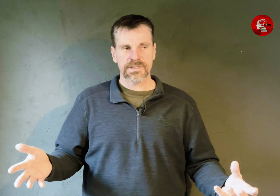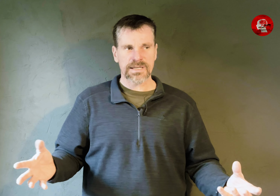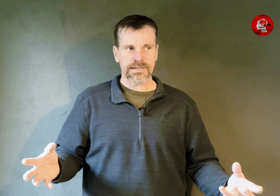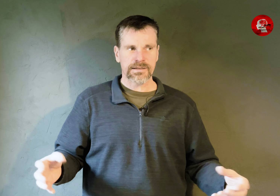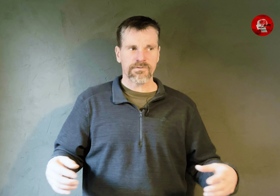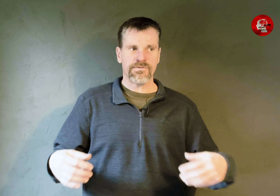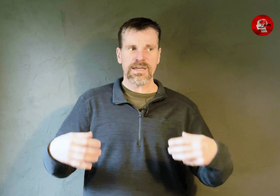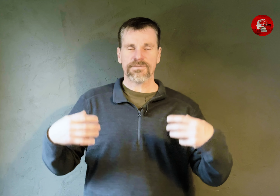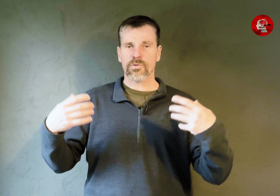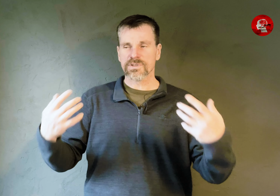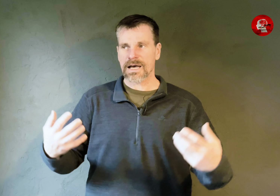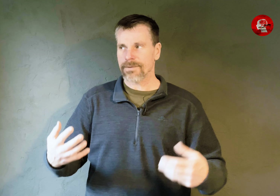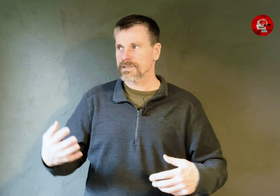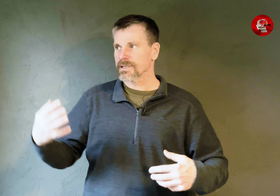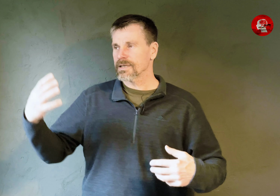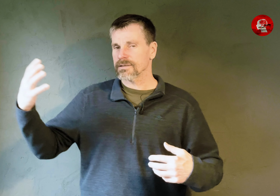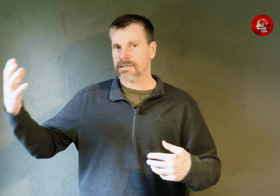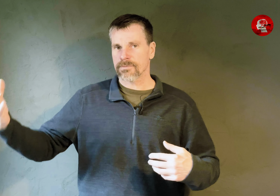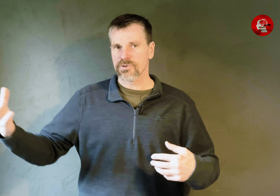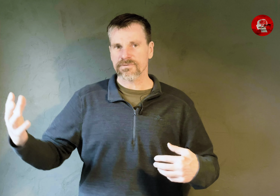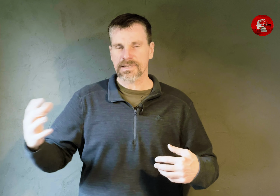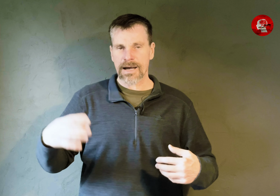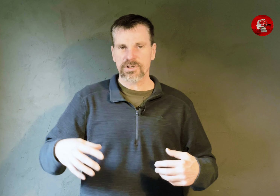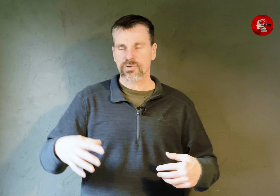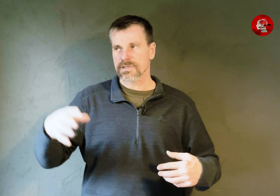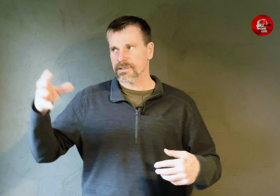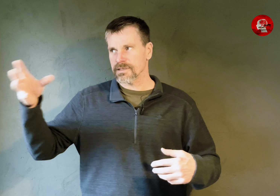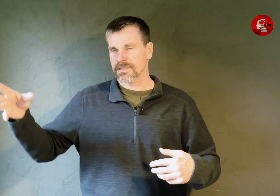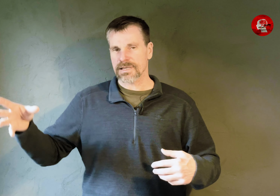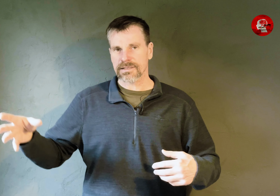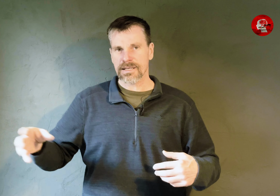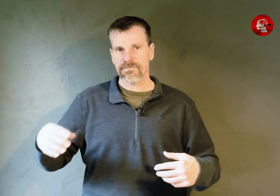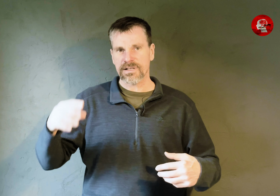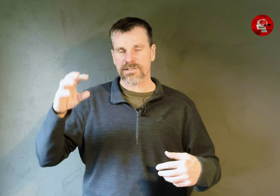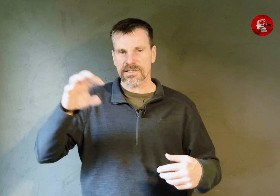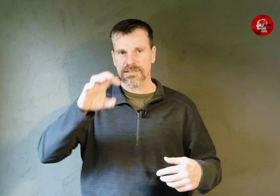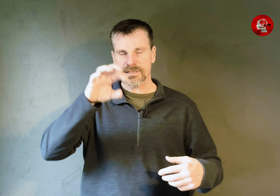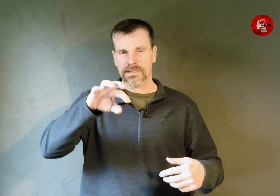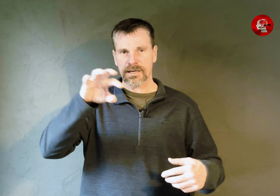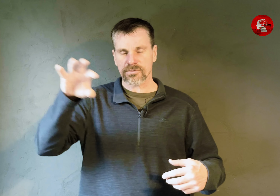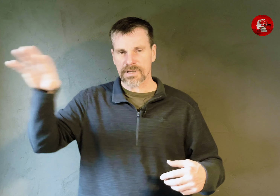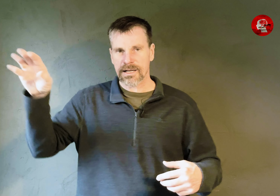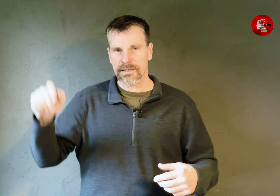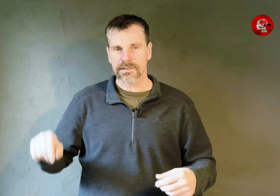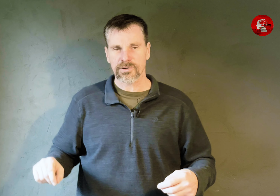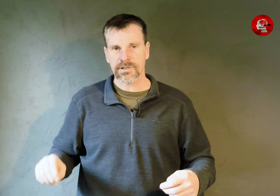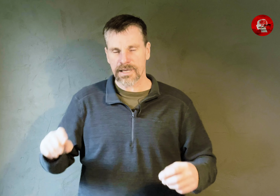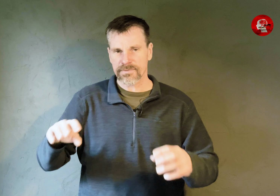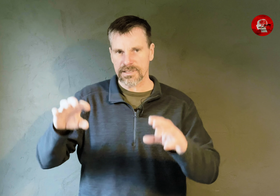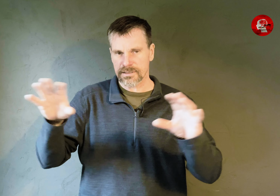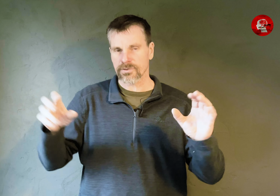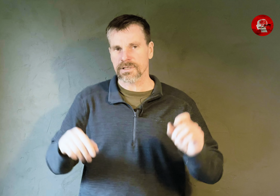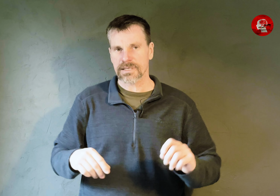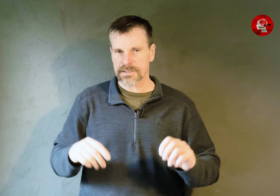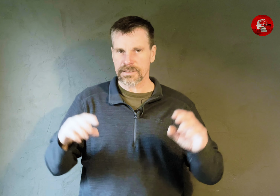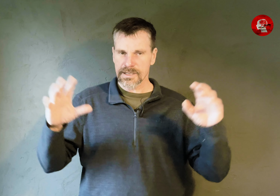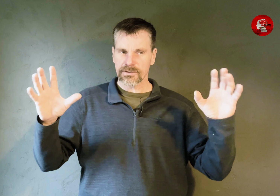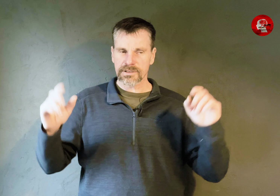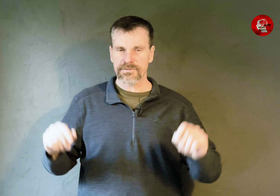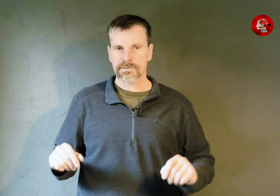die sagen dann wer für uns arbeitet der muss wegen arbeitsschutz diese sachen nehmen weil die sind ja total toll die haben das richtig toll getestet und da wissen